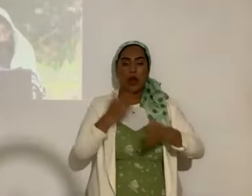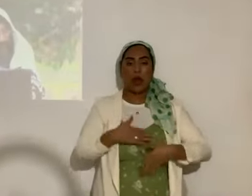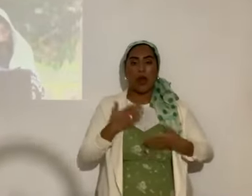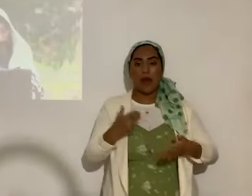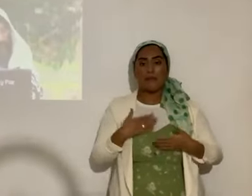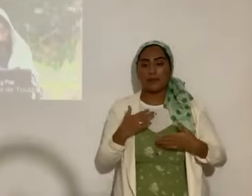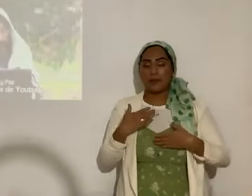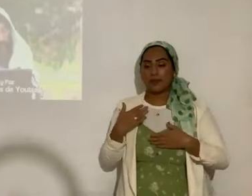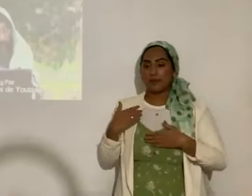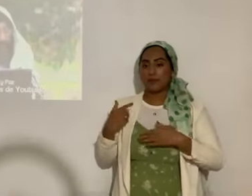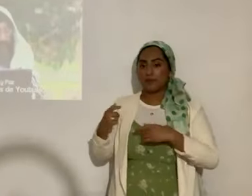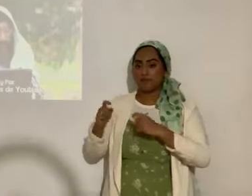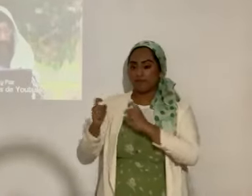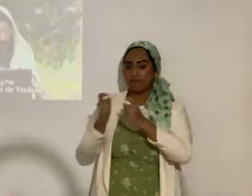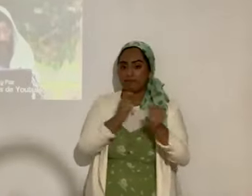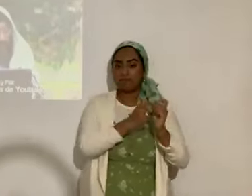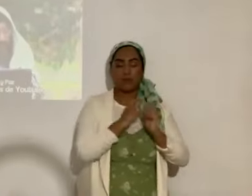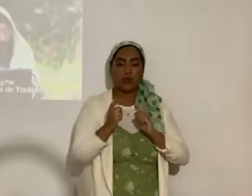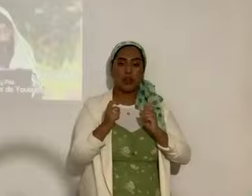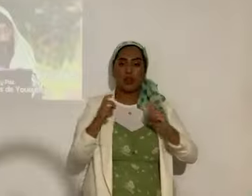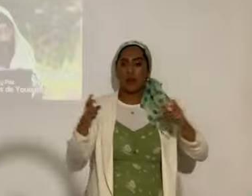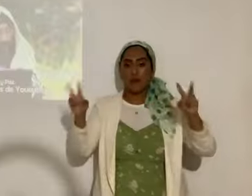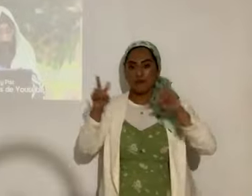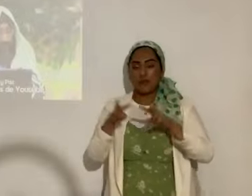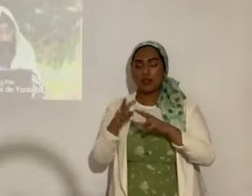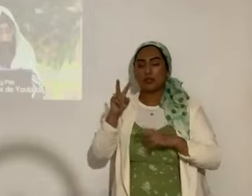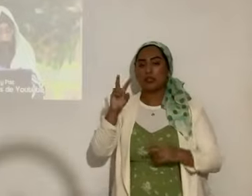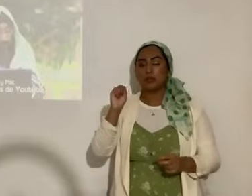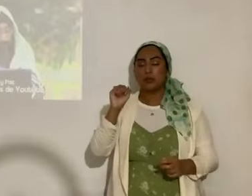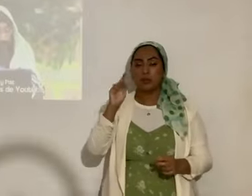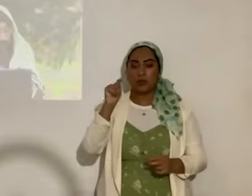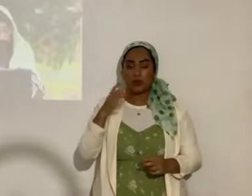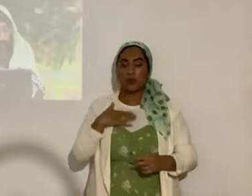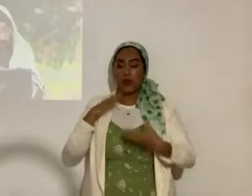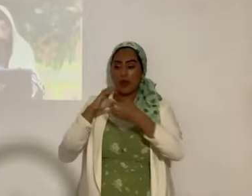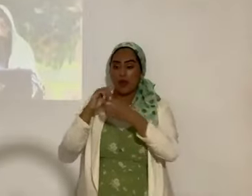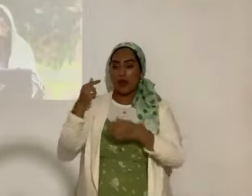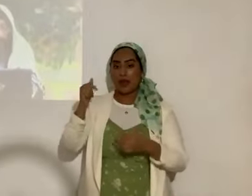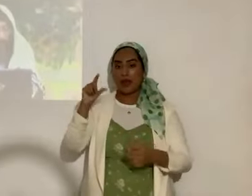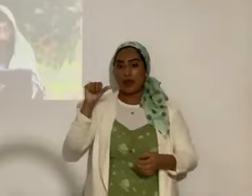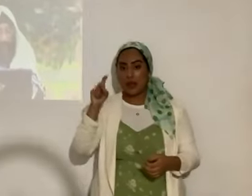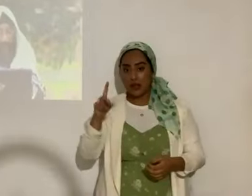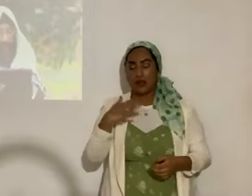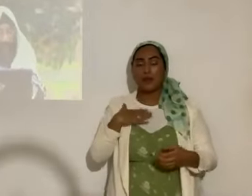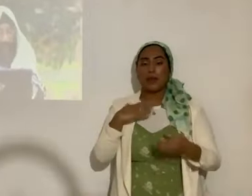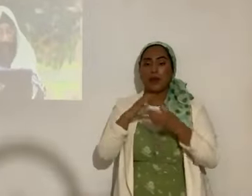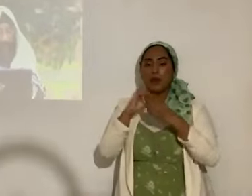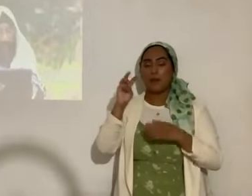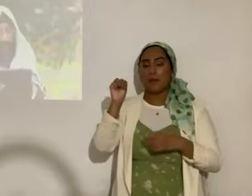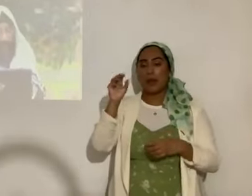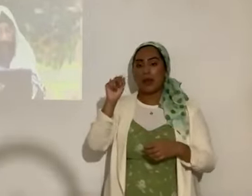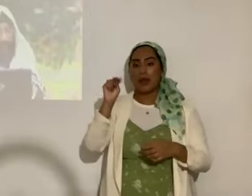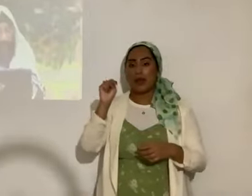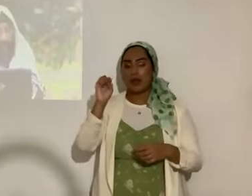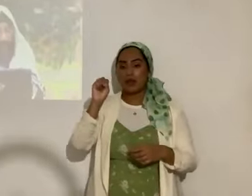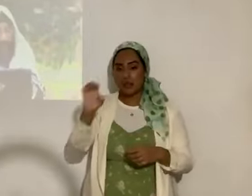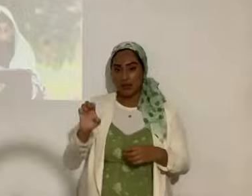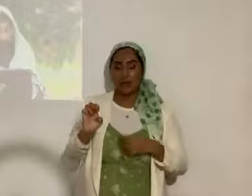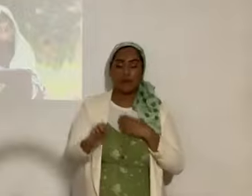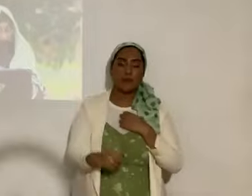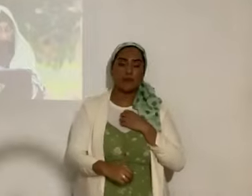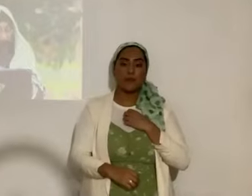repartiré y meditaré el valle de sucot mío es galat mío es Manasés y Efraín es la